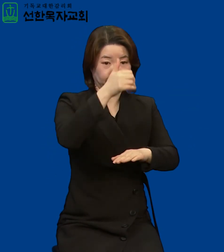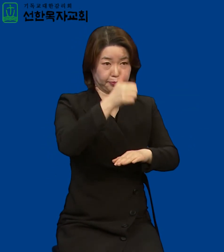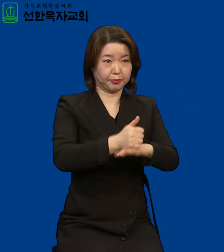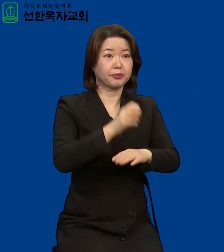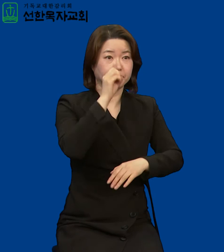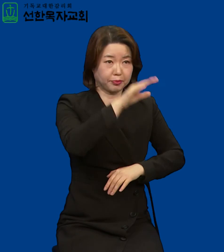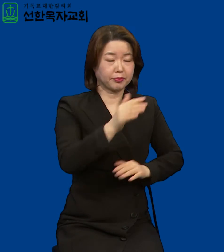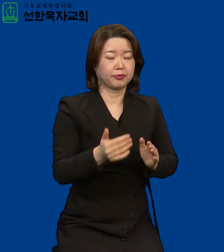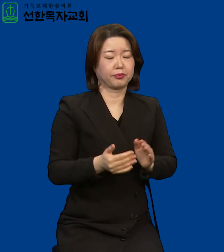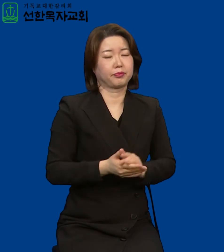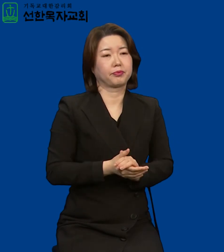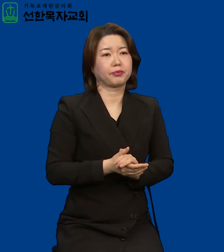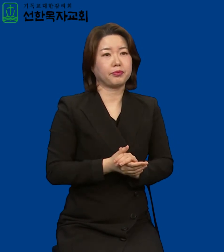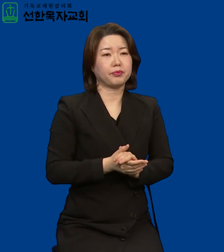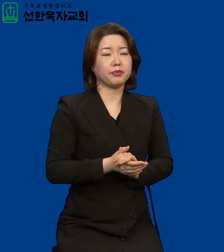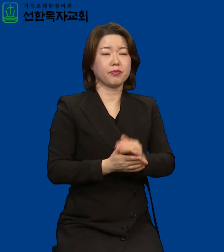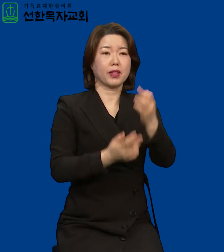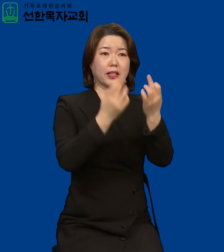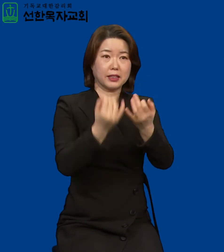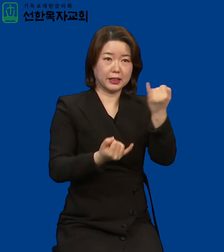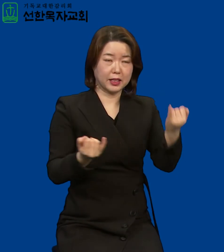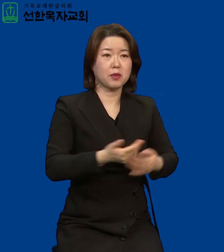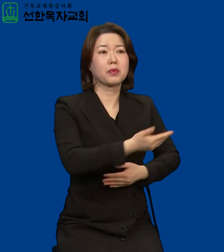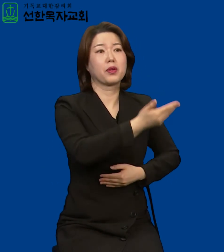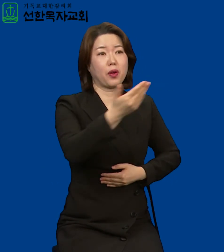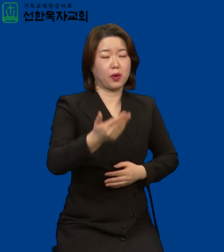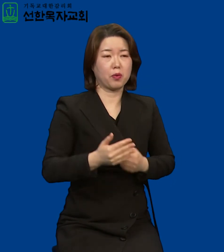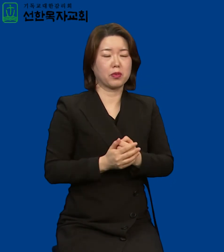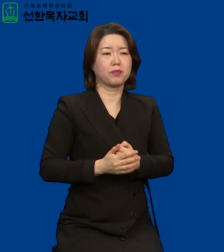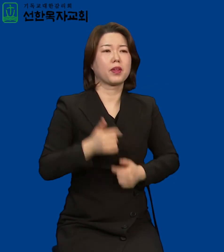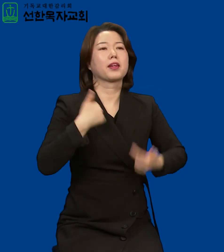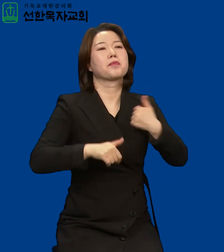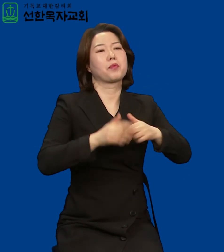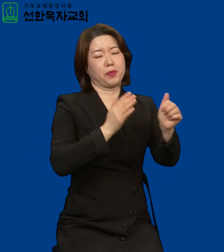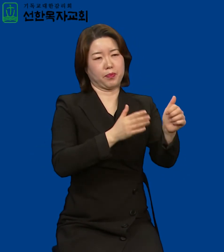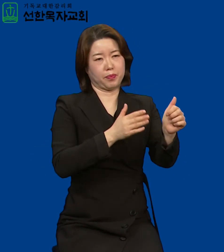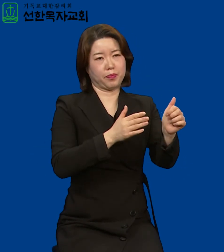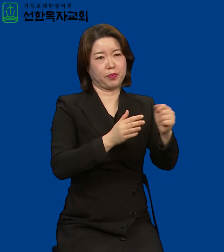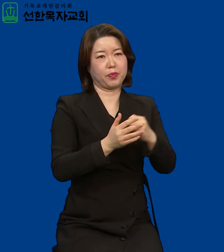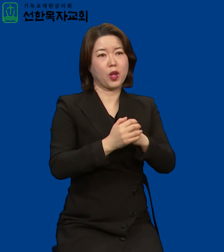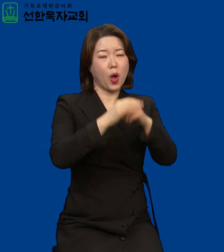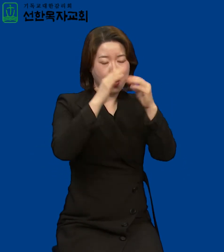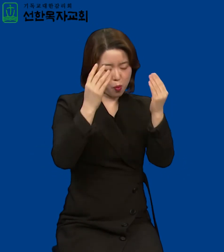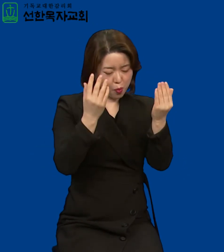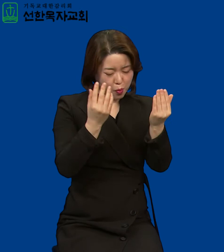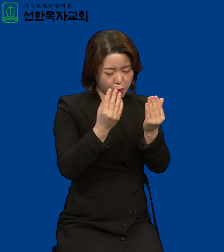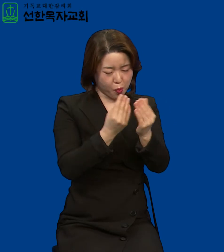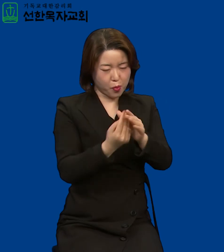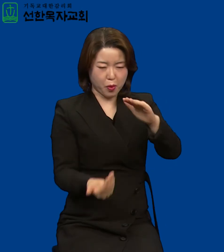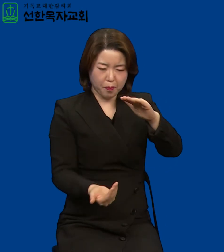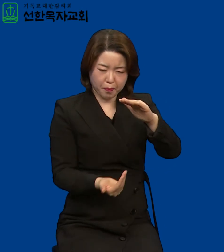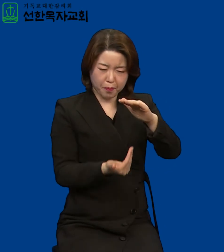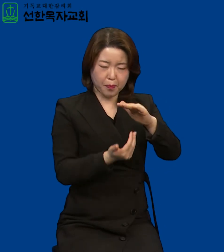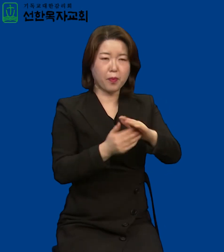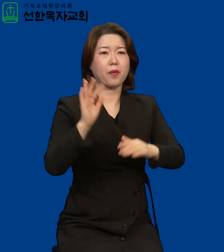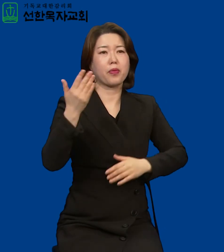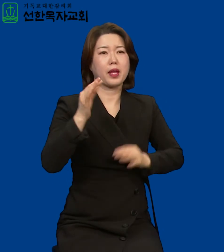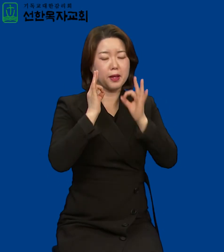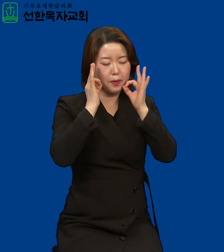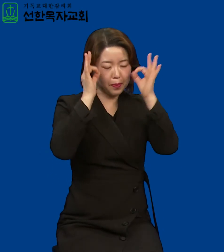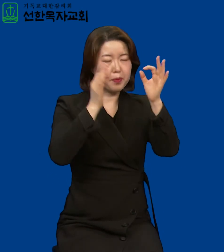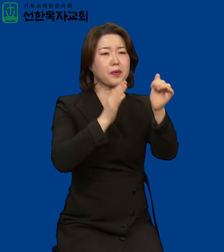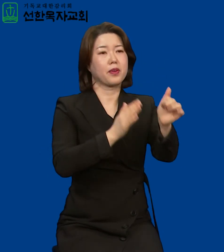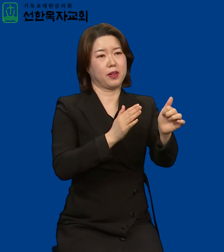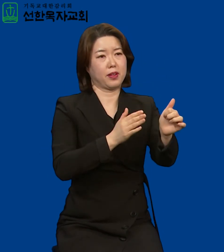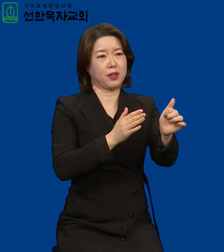말합니다. 형제 자매 여러분, 기뻐하십시오. 온전하게 되기를